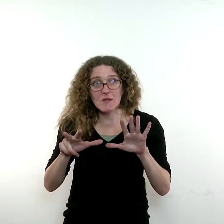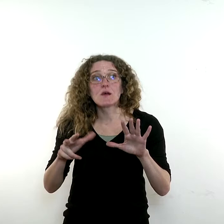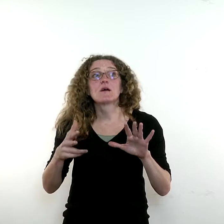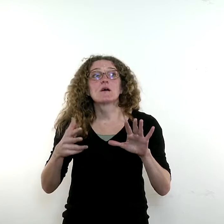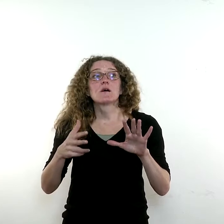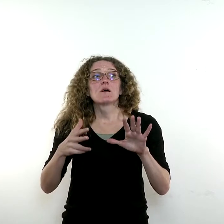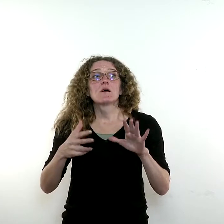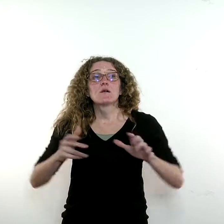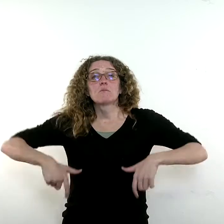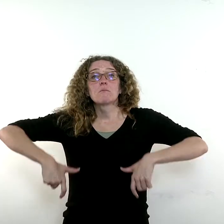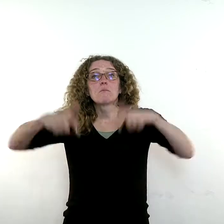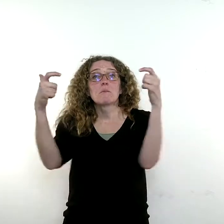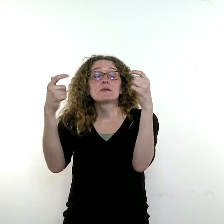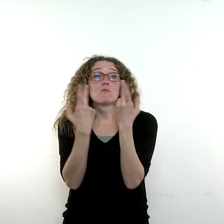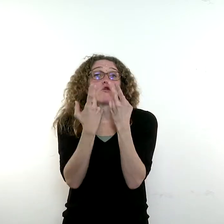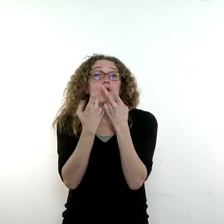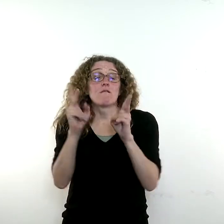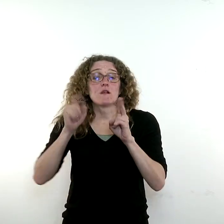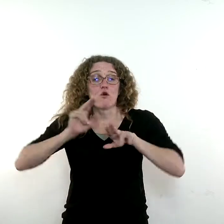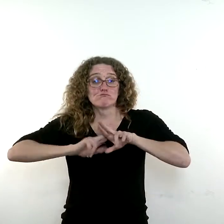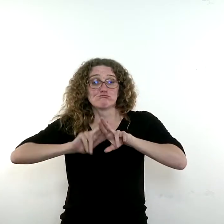en accessibilité des bâtiments communaux de la ville.